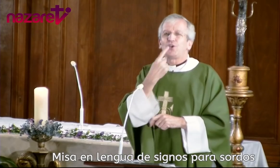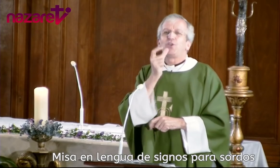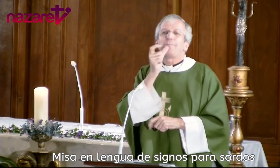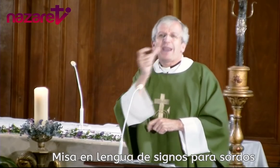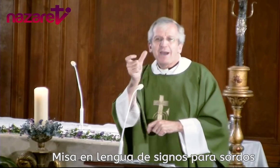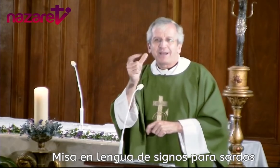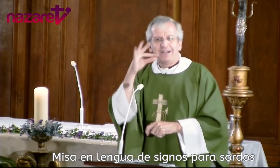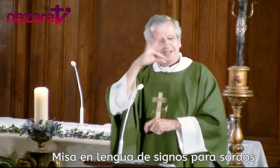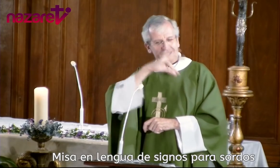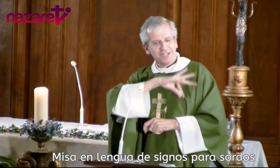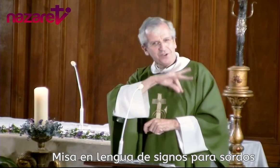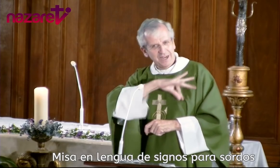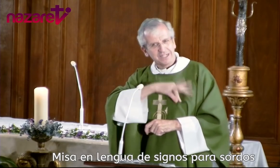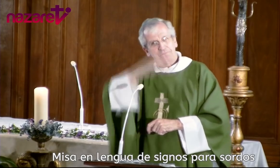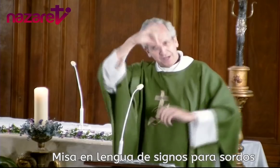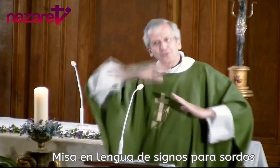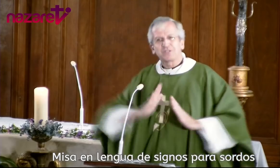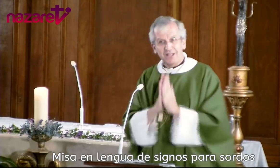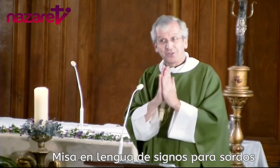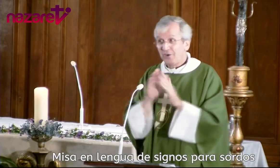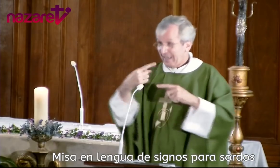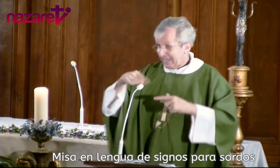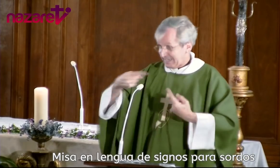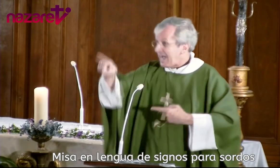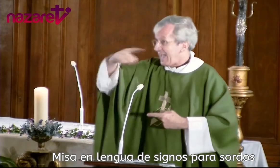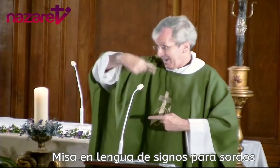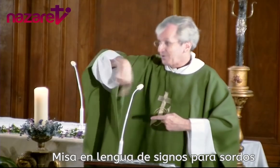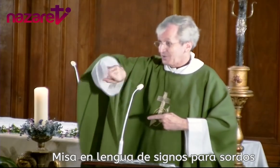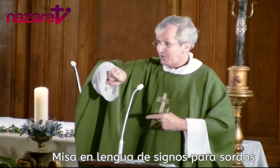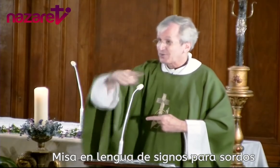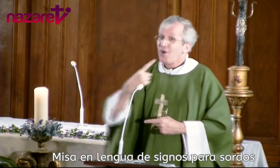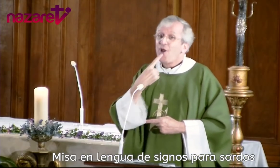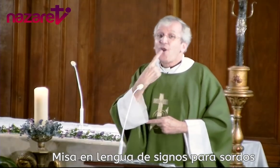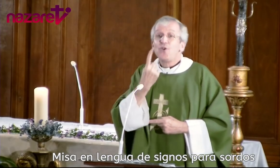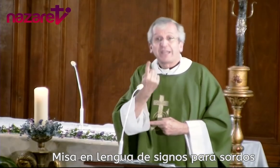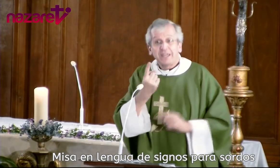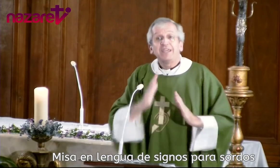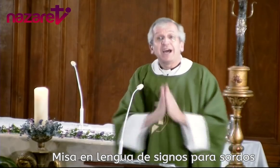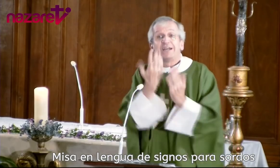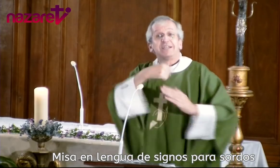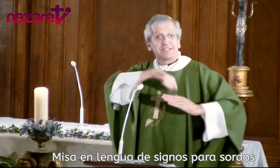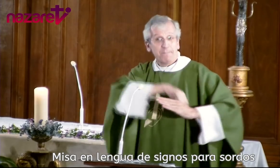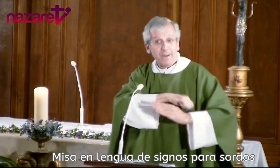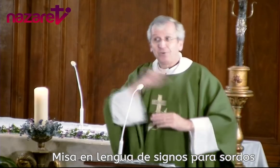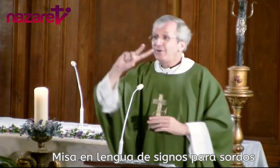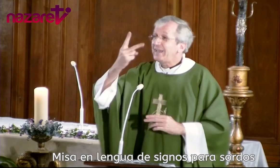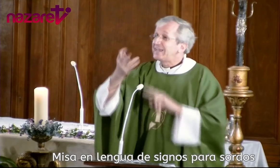de palabra, sino en el Espíritu Santo que está en nosotros. Lo que decía San Pablo en la